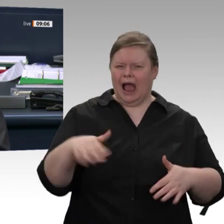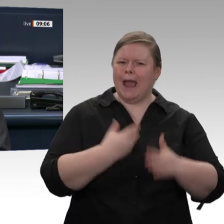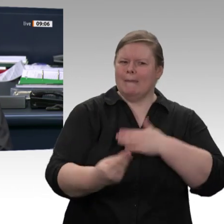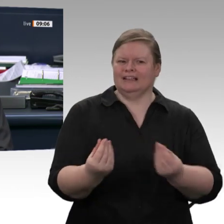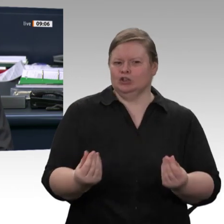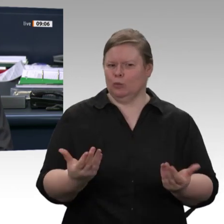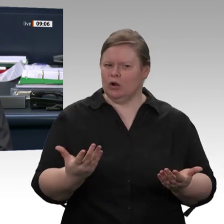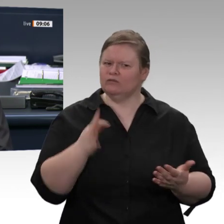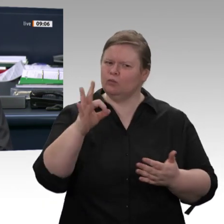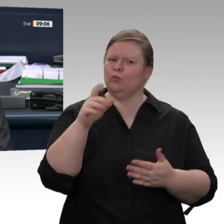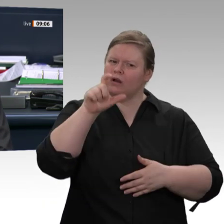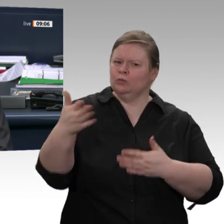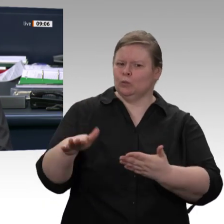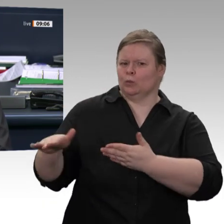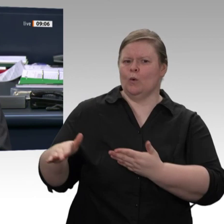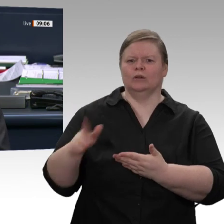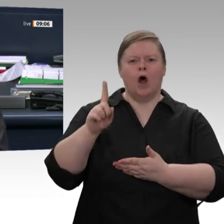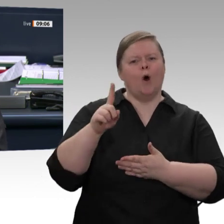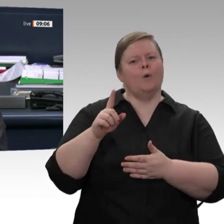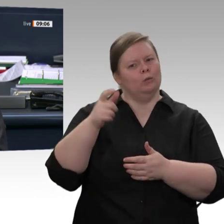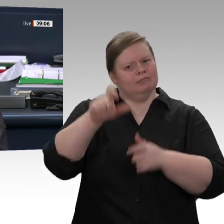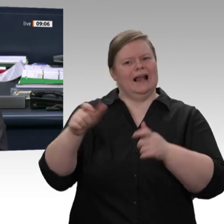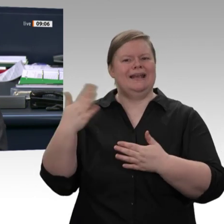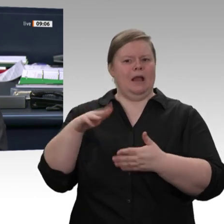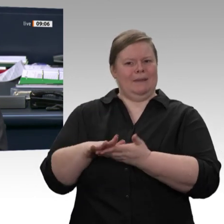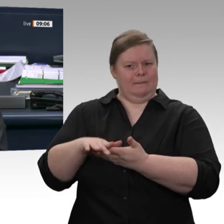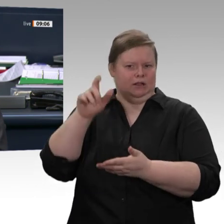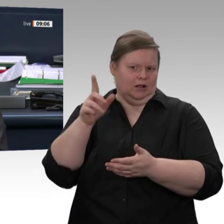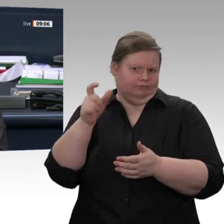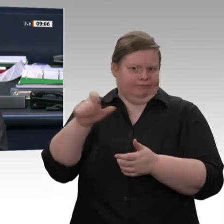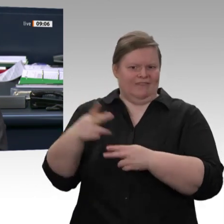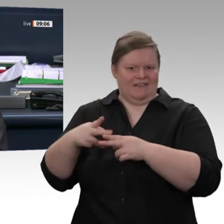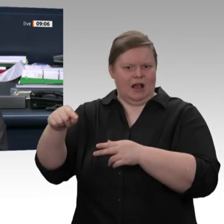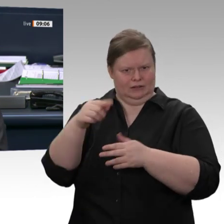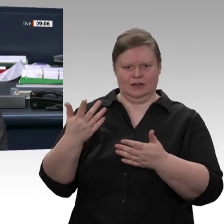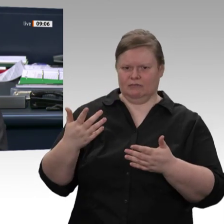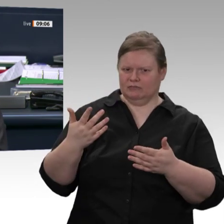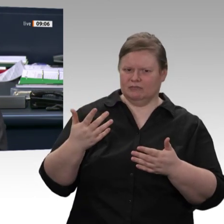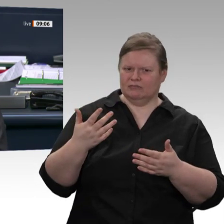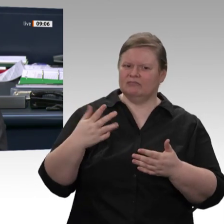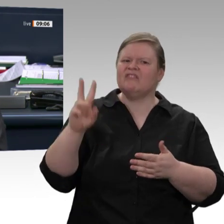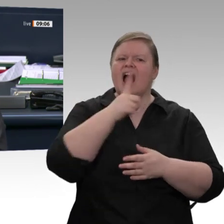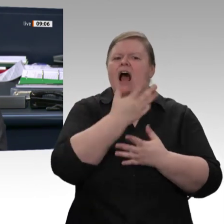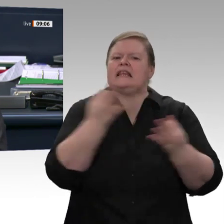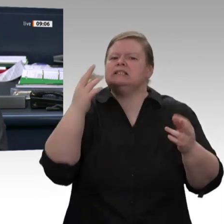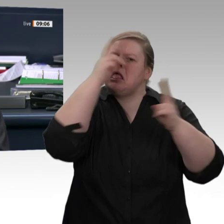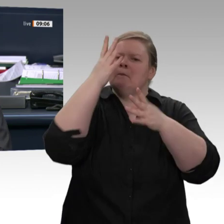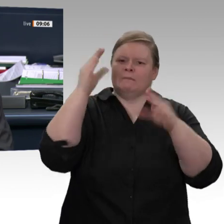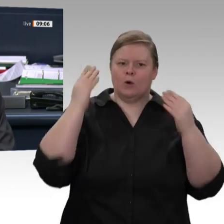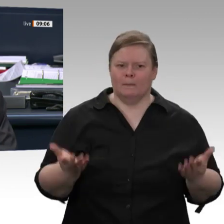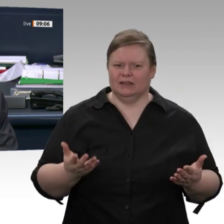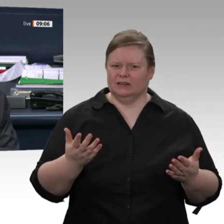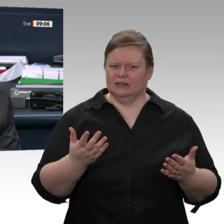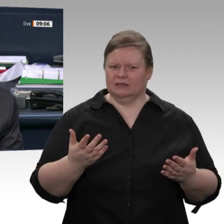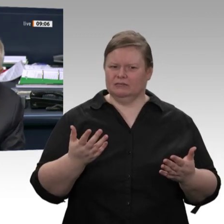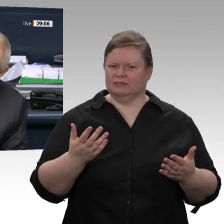diese Gesellschaft zu keiner ehrlichen Trauer fähig ist, dann können wir fragen, weshalb das so ist und nach unserer